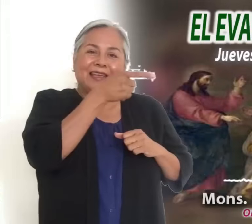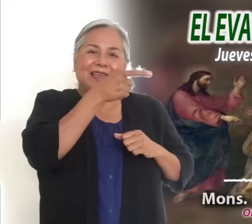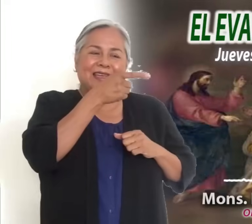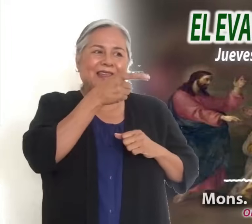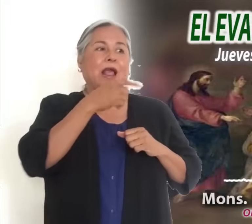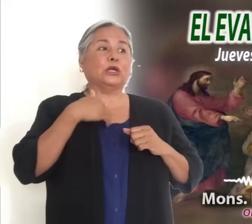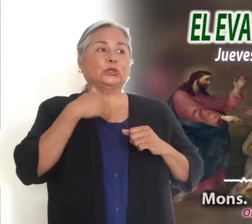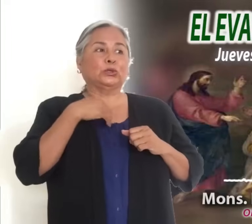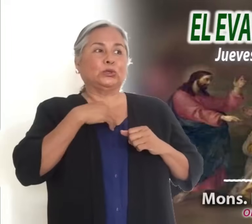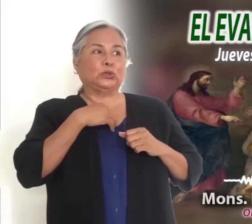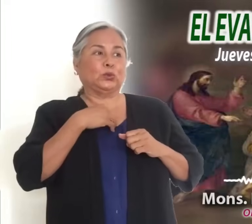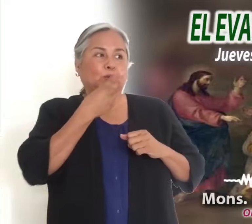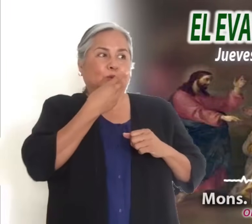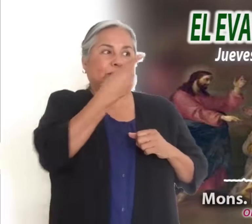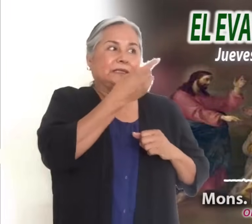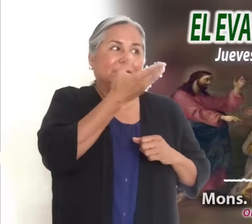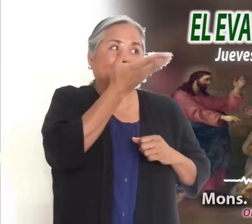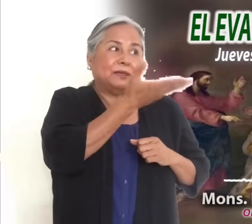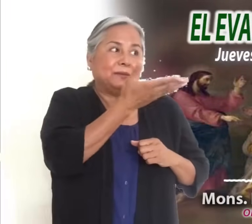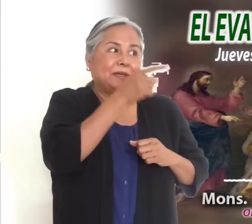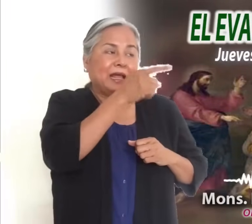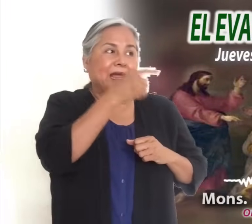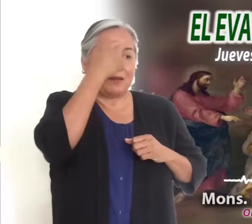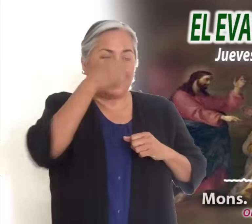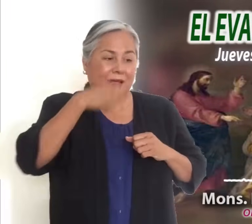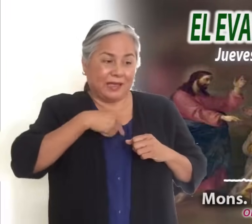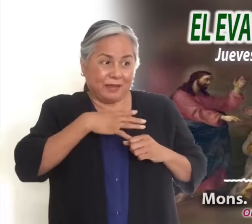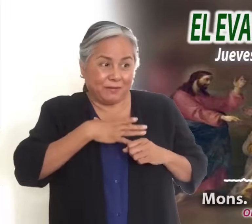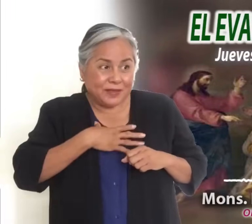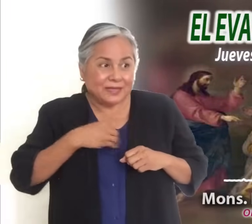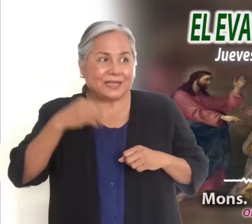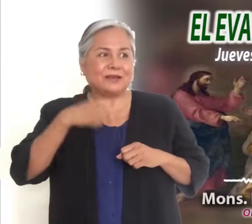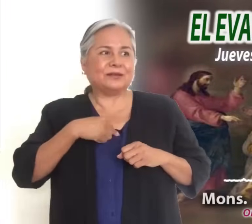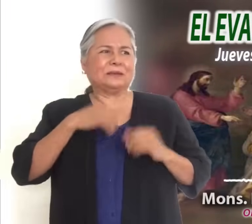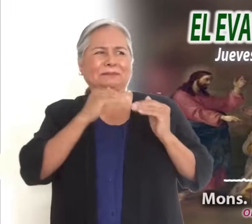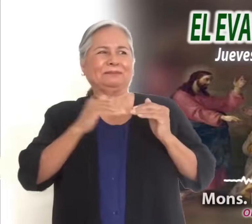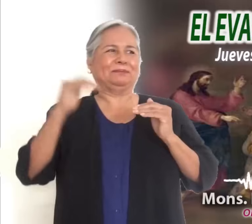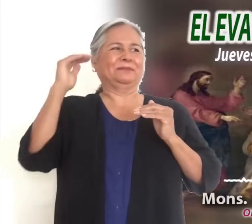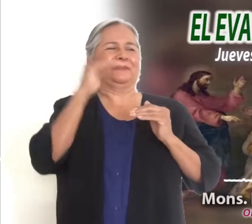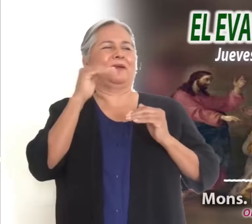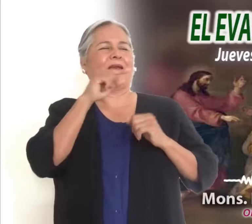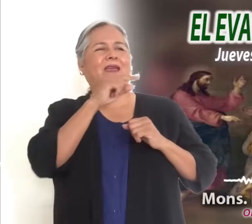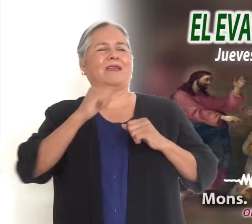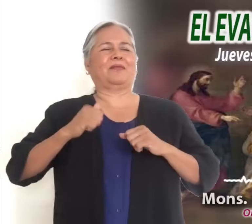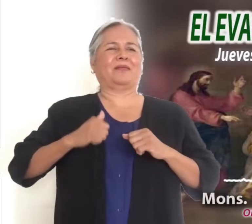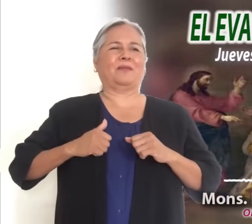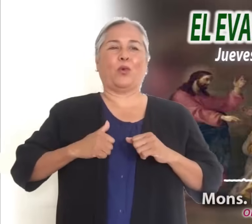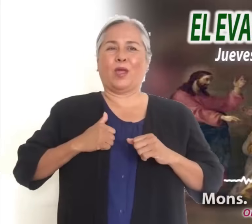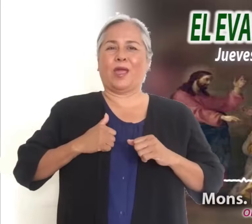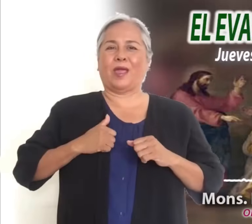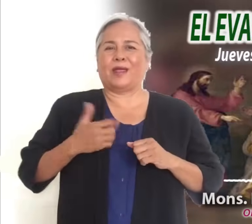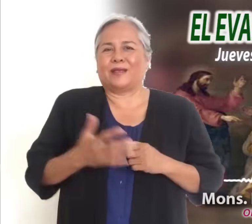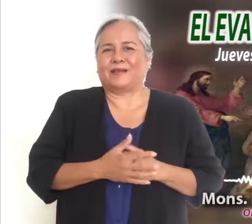ambicionando los primeros puestos y solicitando privilegios. Sí, pero era el inicio de un largo